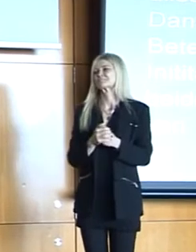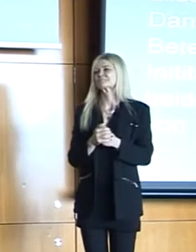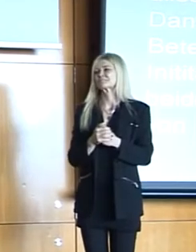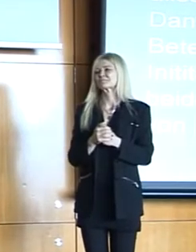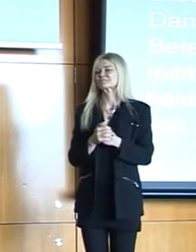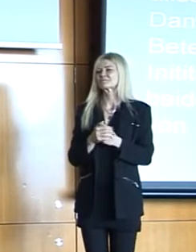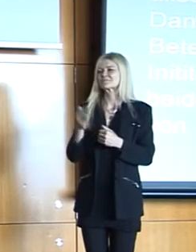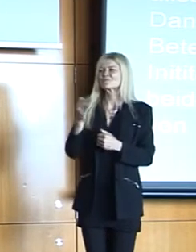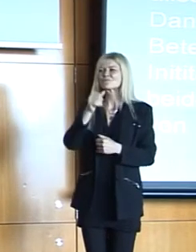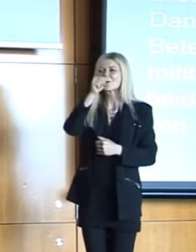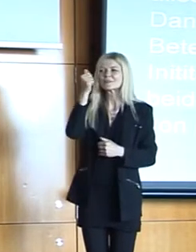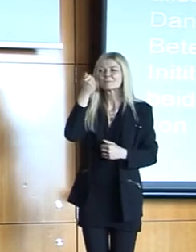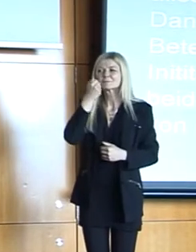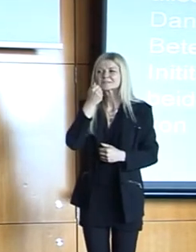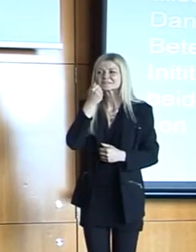Vorname bitte.